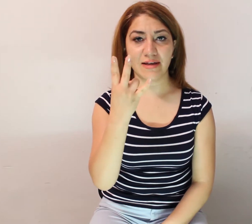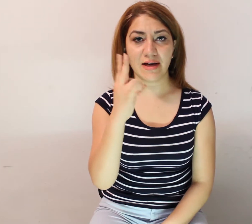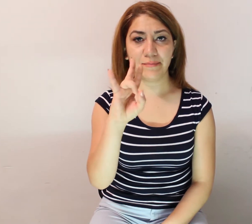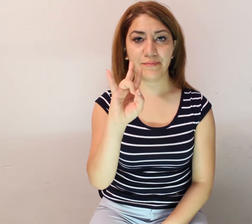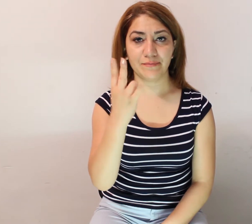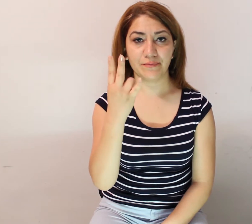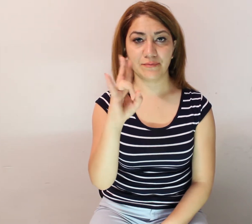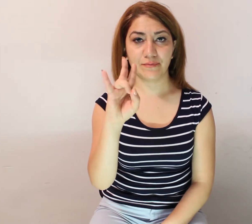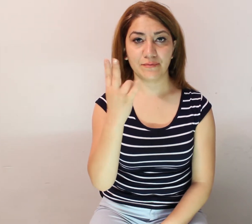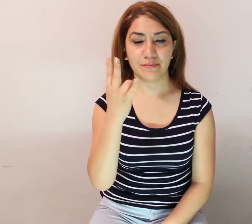Նորվեգիա,